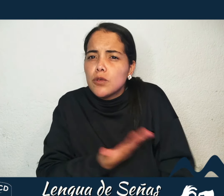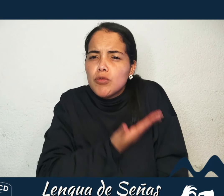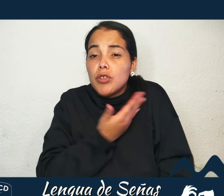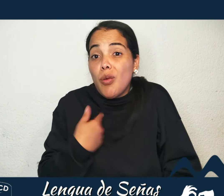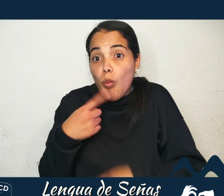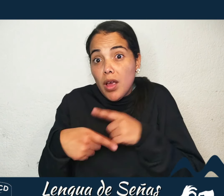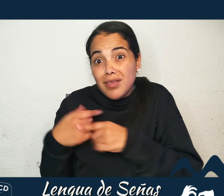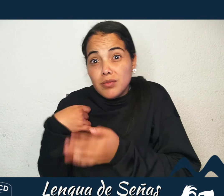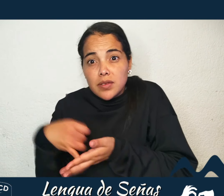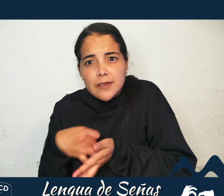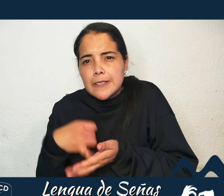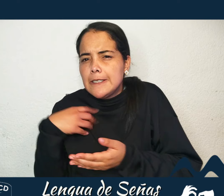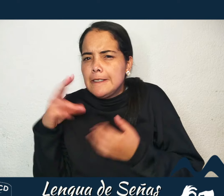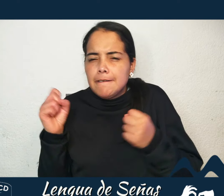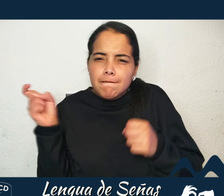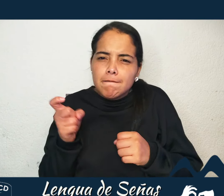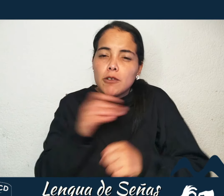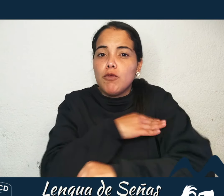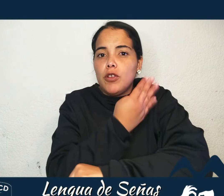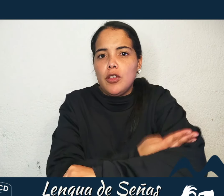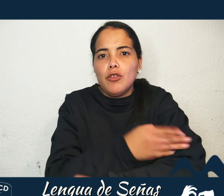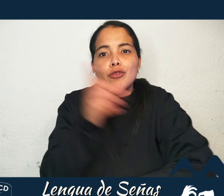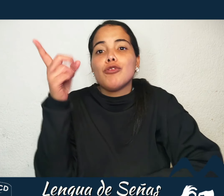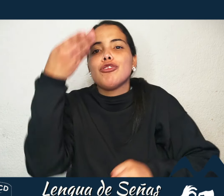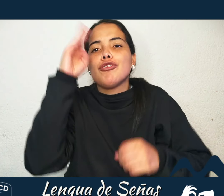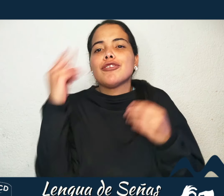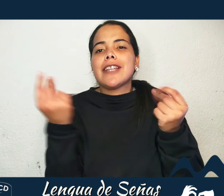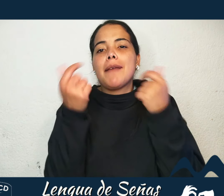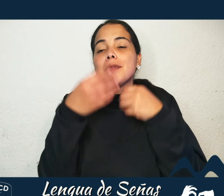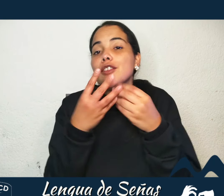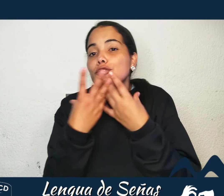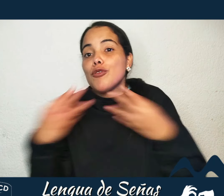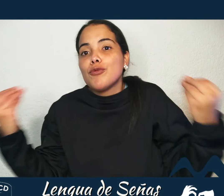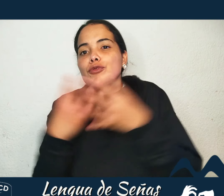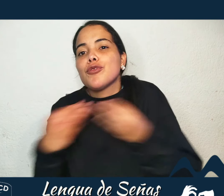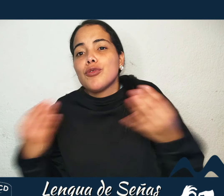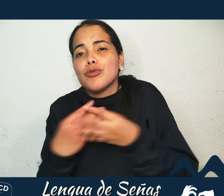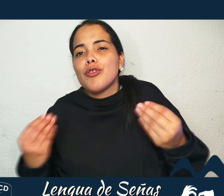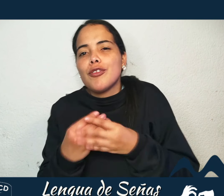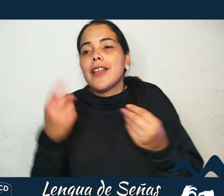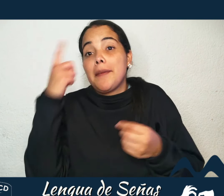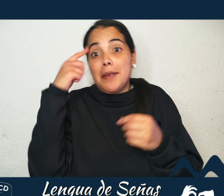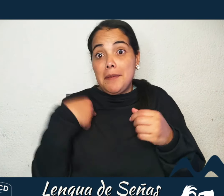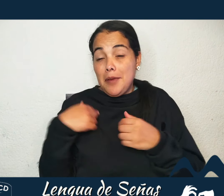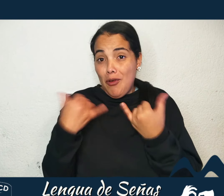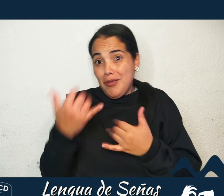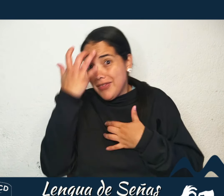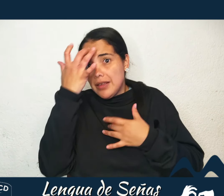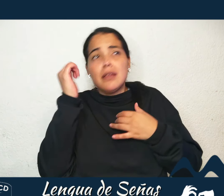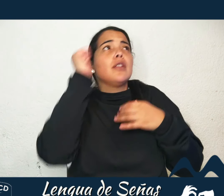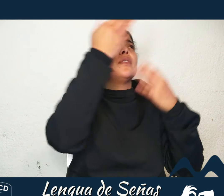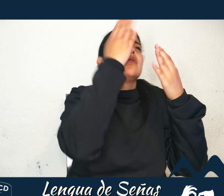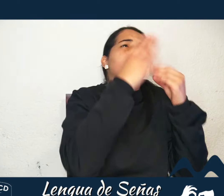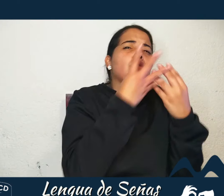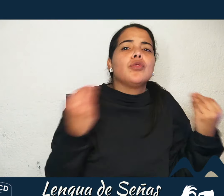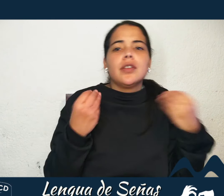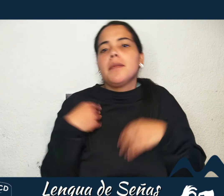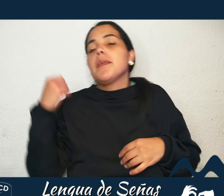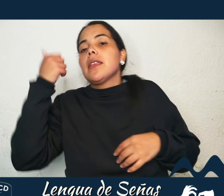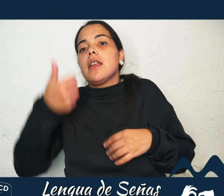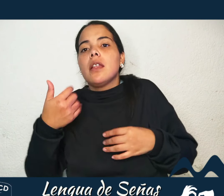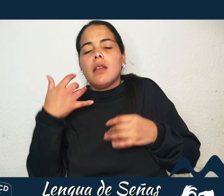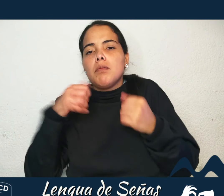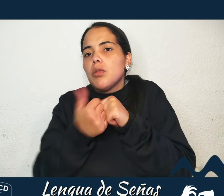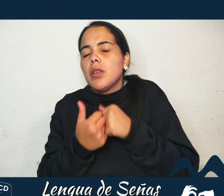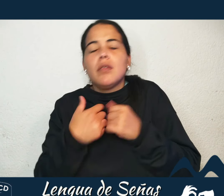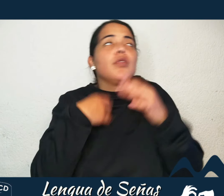en nuestras debilidades. Dios no siempre va a solucionar los problemas. A veces Él querrá que pasemos por eso porque Él tiene un